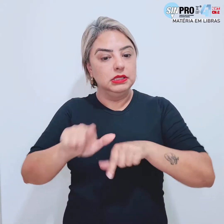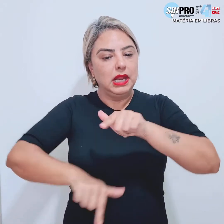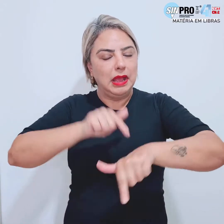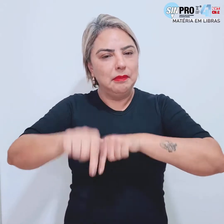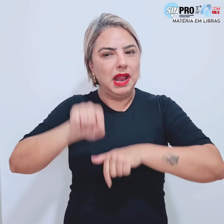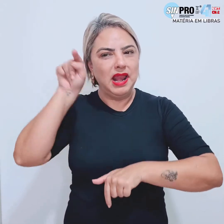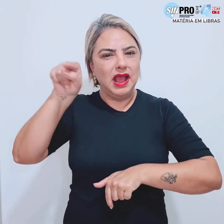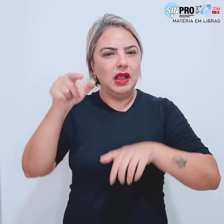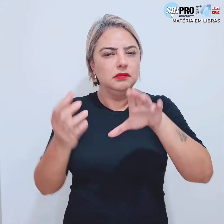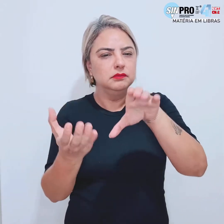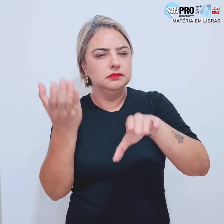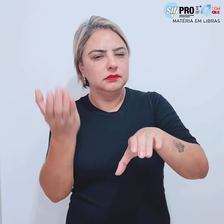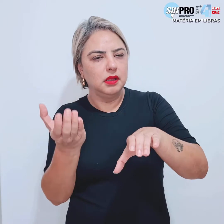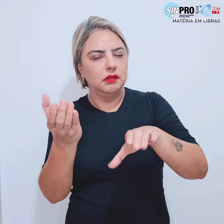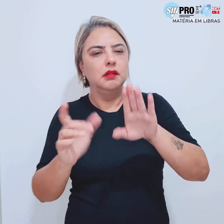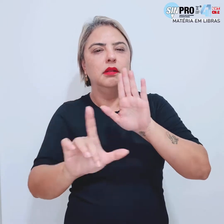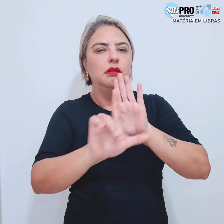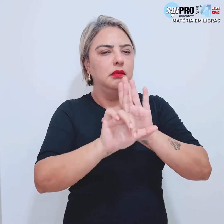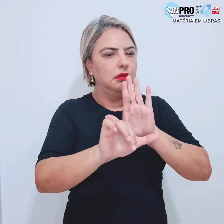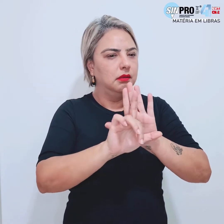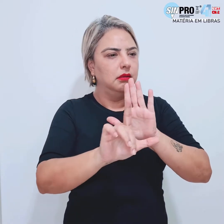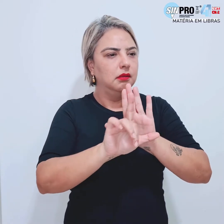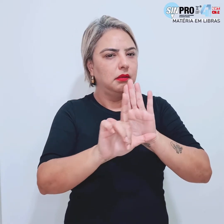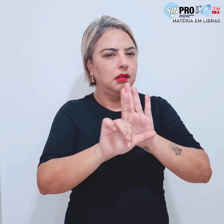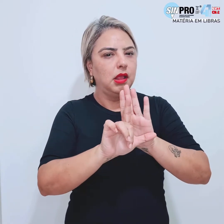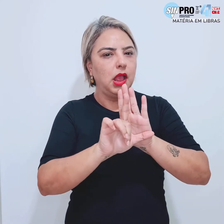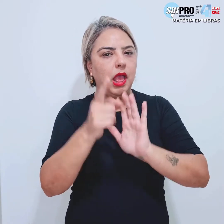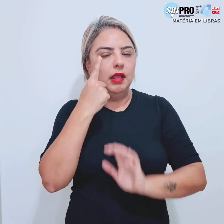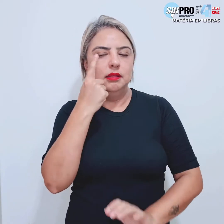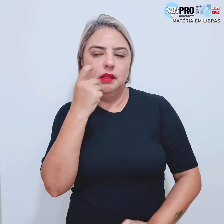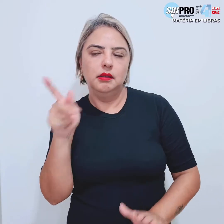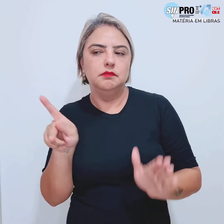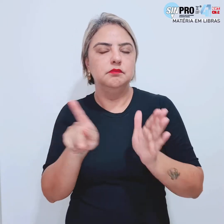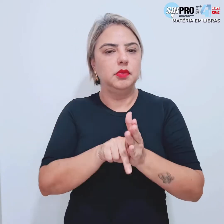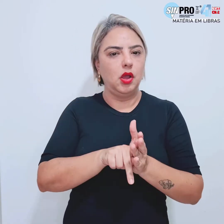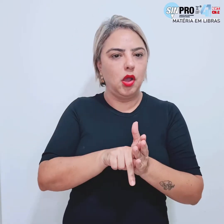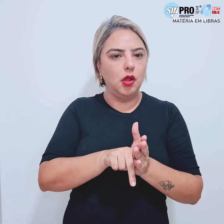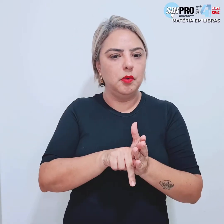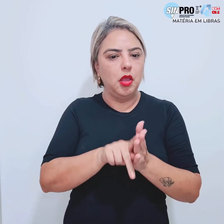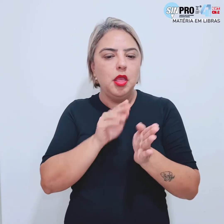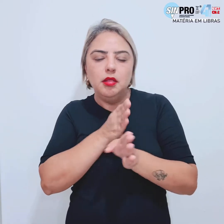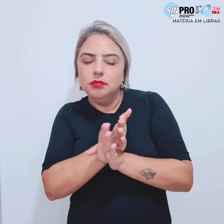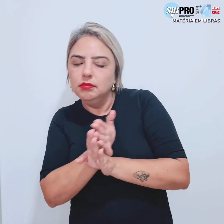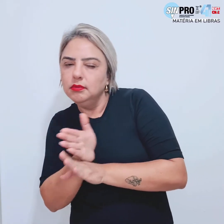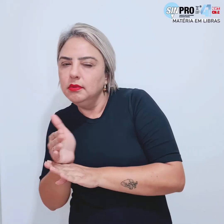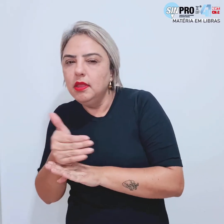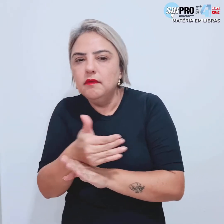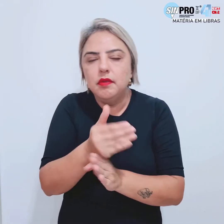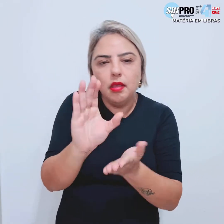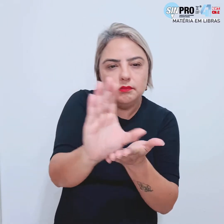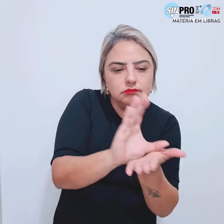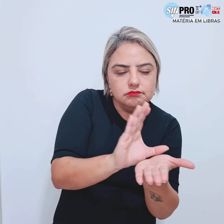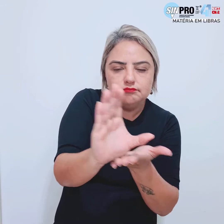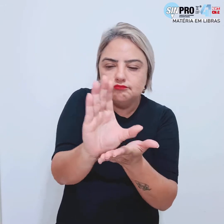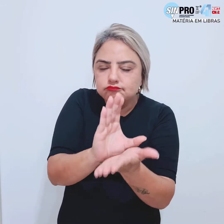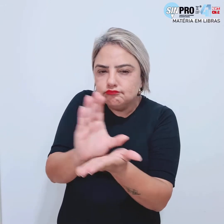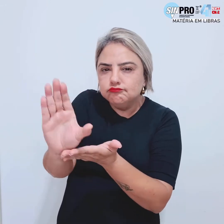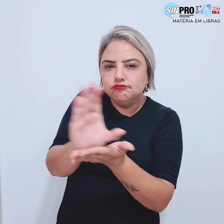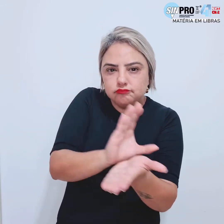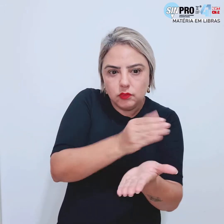Nacional para legislar em causa própria e desviar os recursos financeiros do